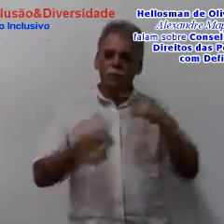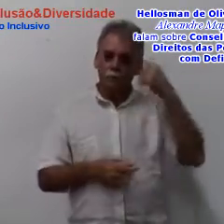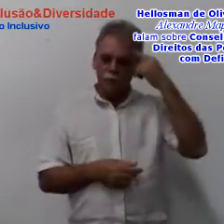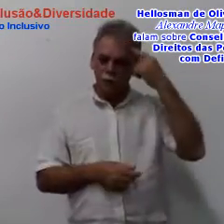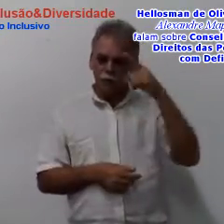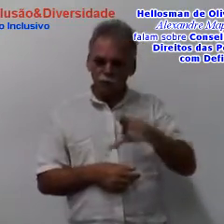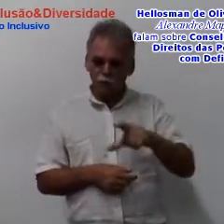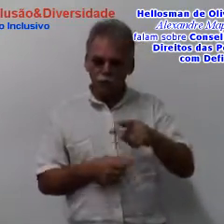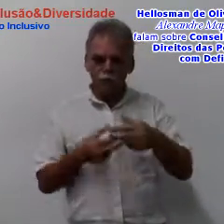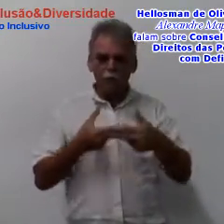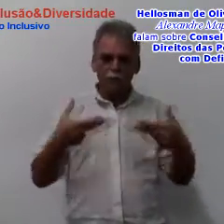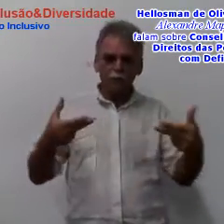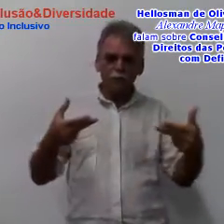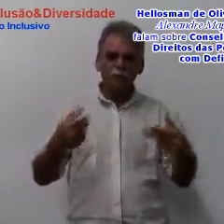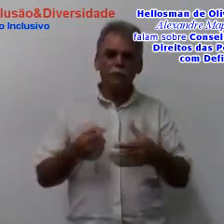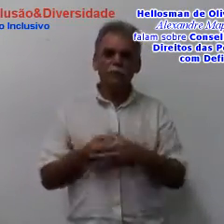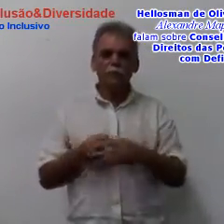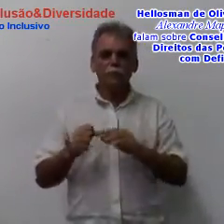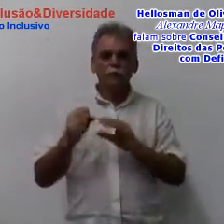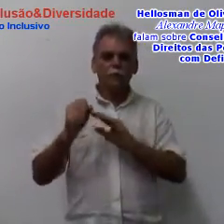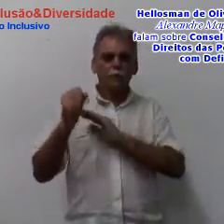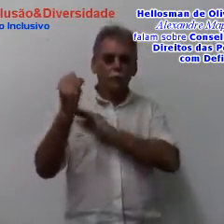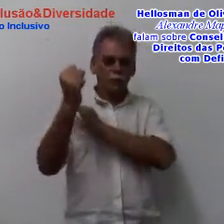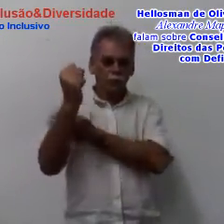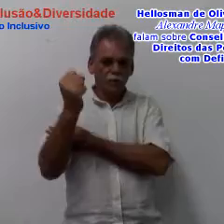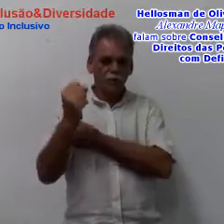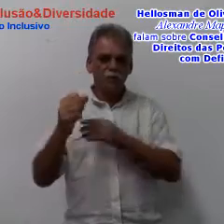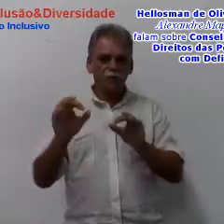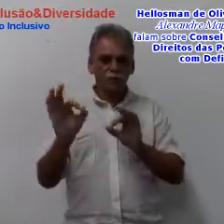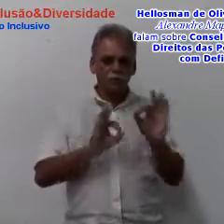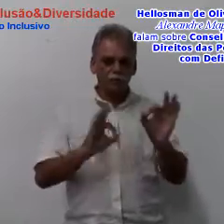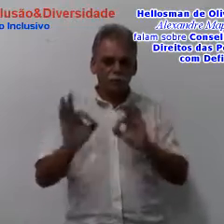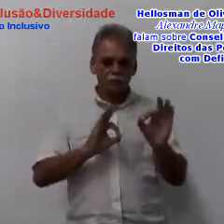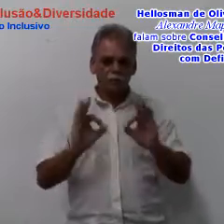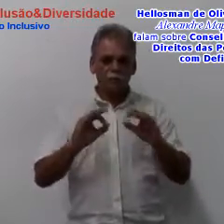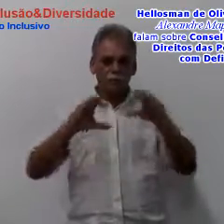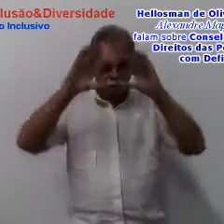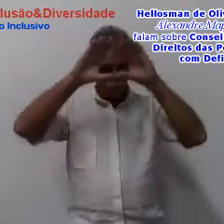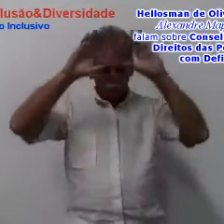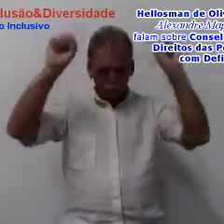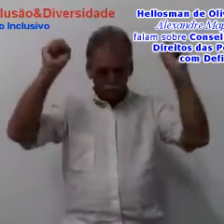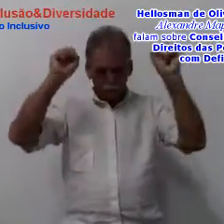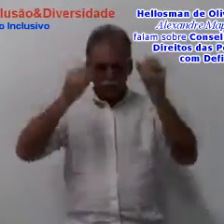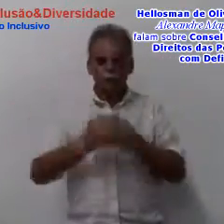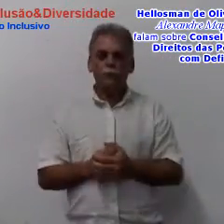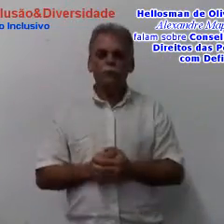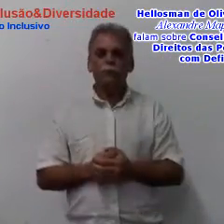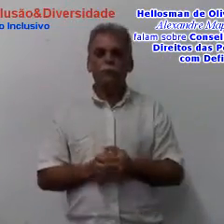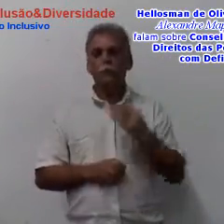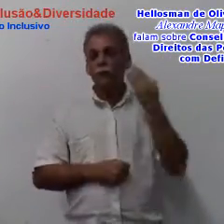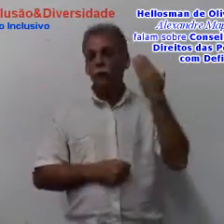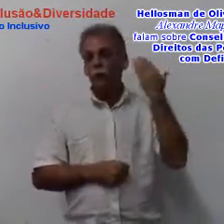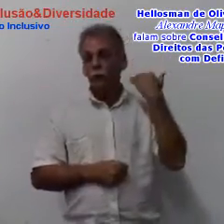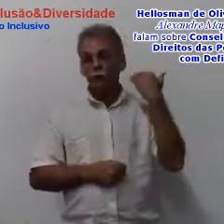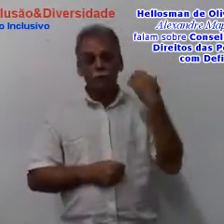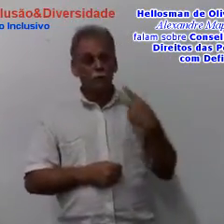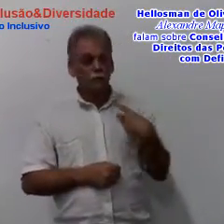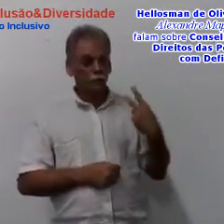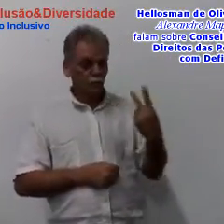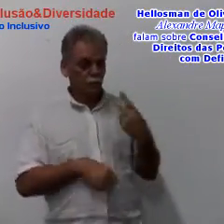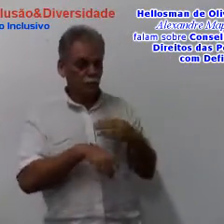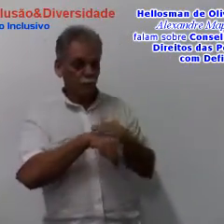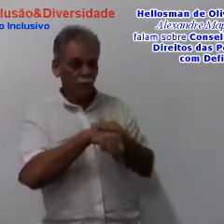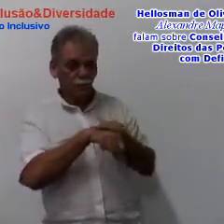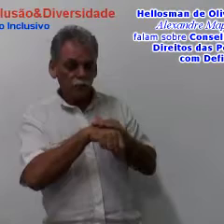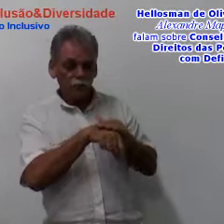repensar, né? A gente está no momento de repensar o papel dos conselhos e de fortalecimento dessas estruturas.